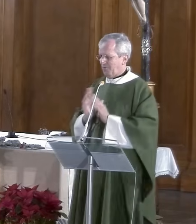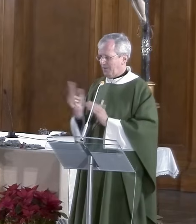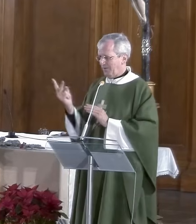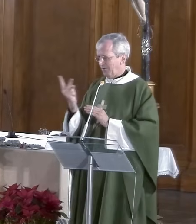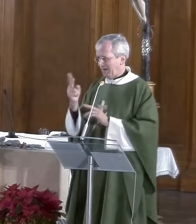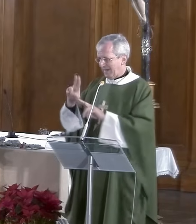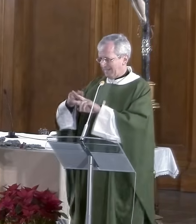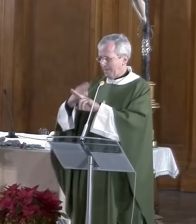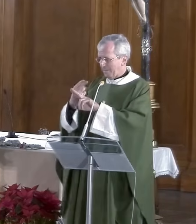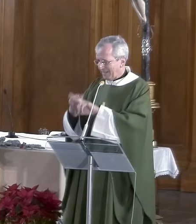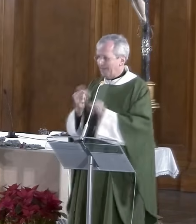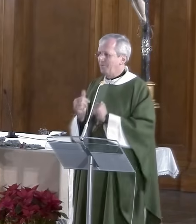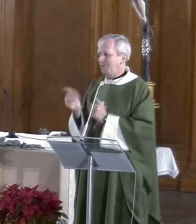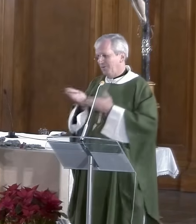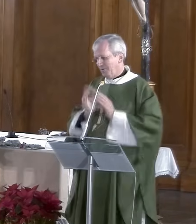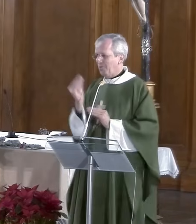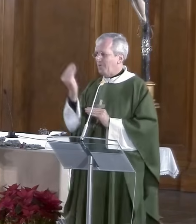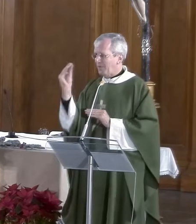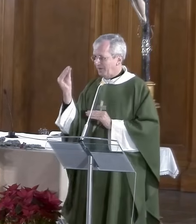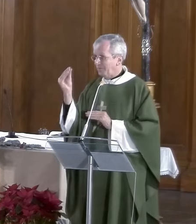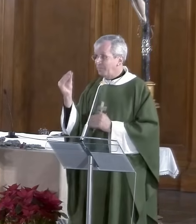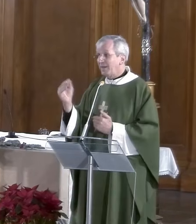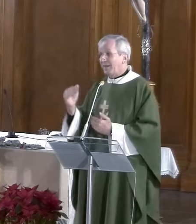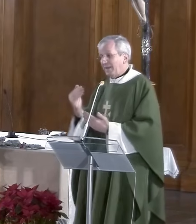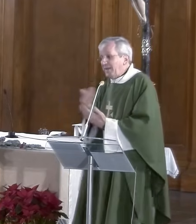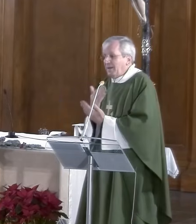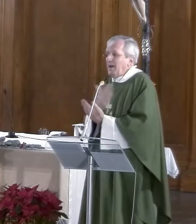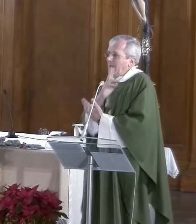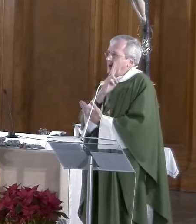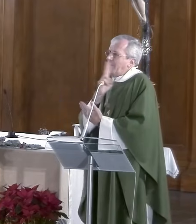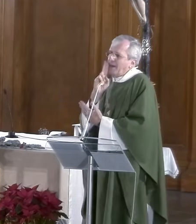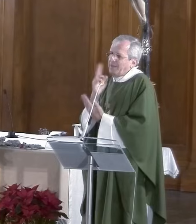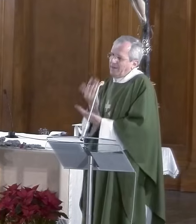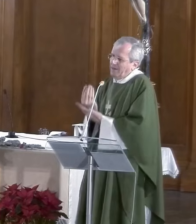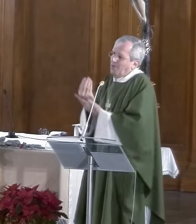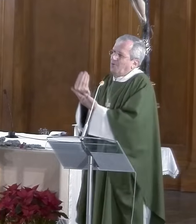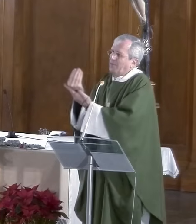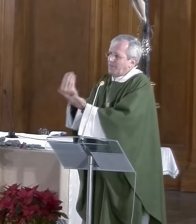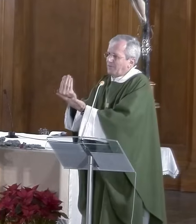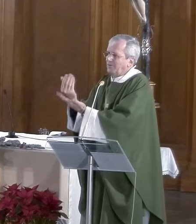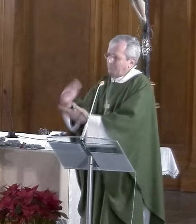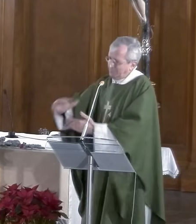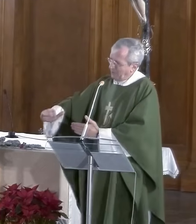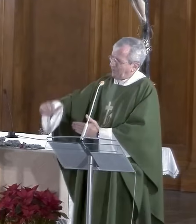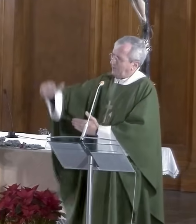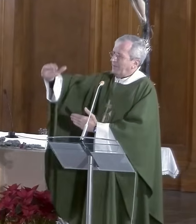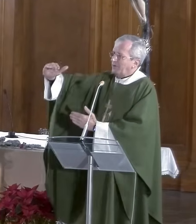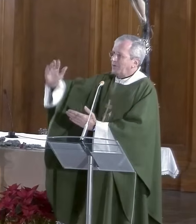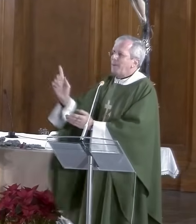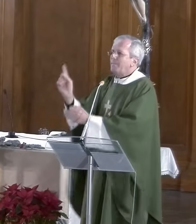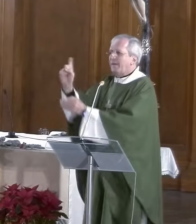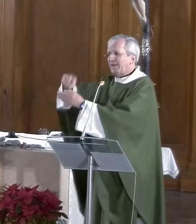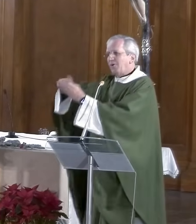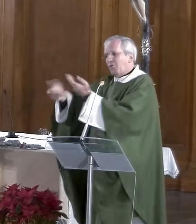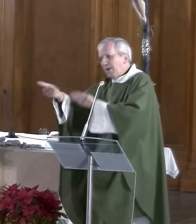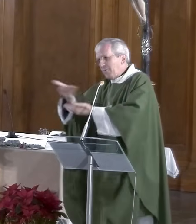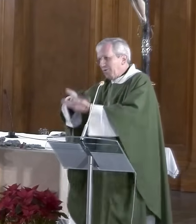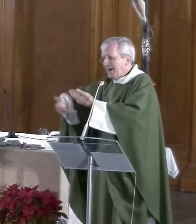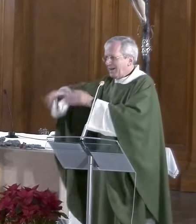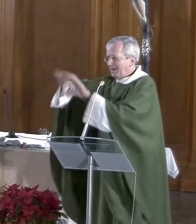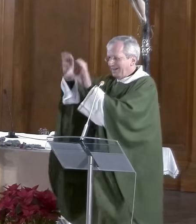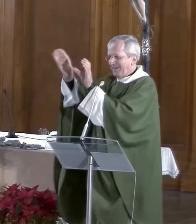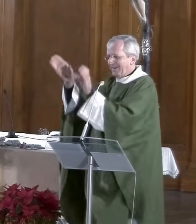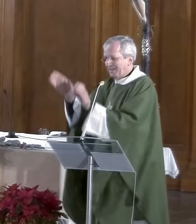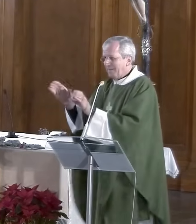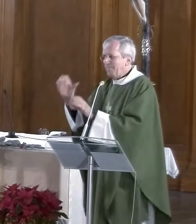concedió un hijo a ese matrimonio, un hijo. Y la madre lo ofreció, ya cuando era mayor, para que